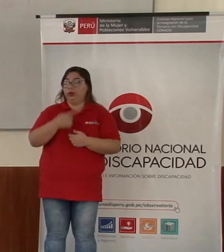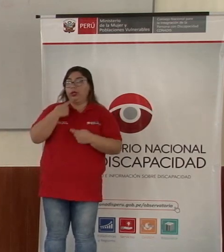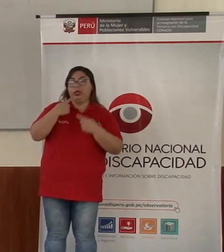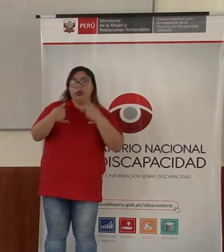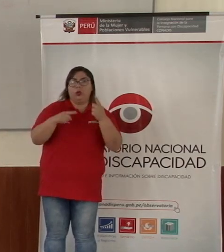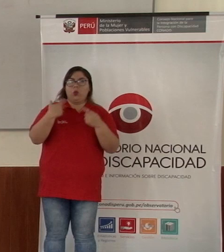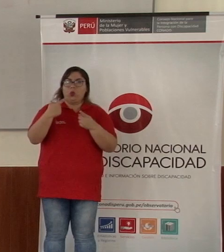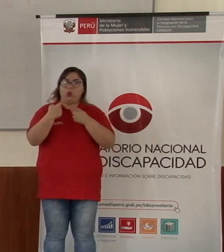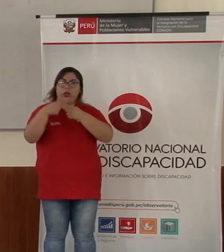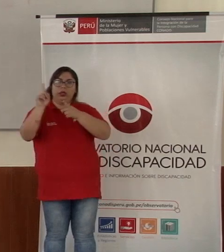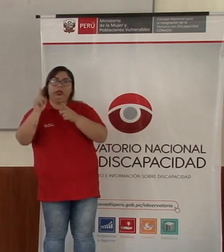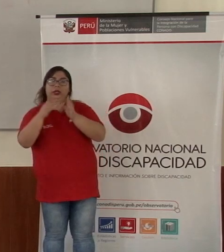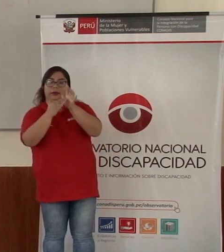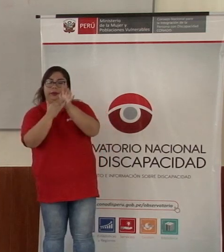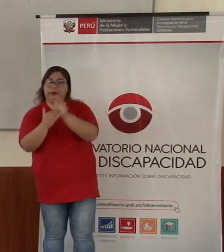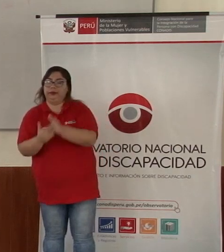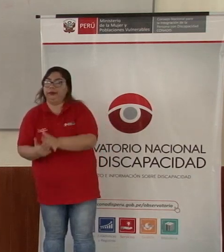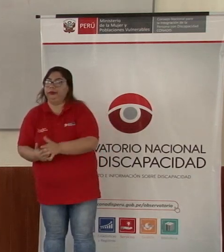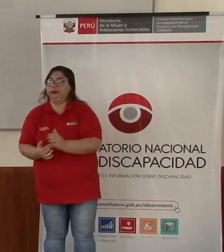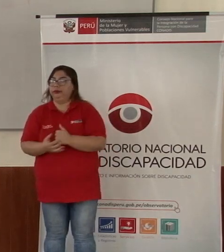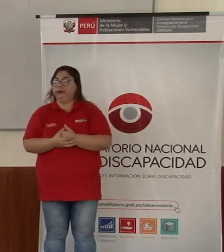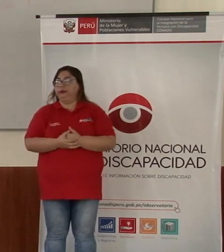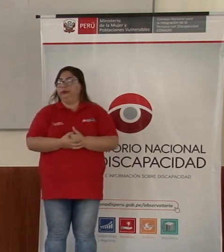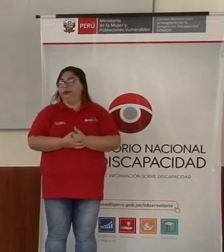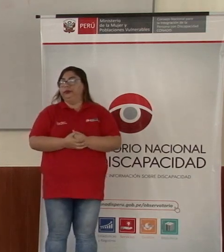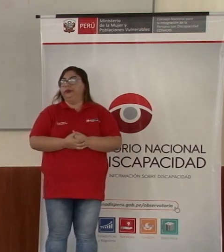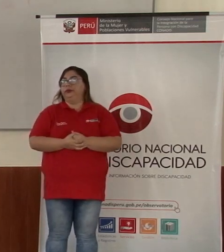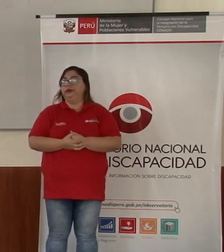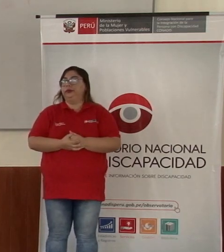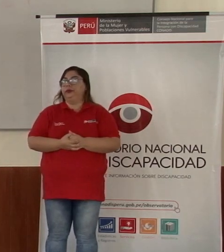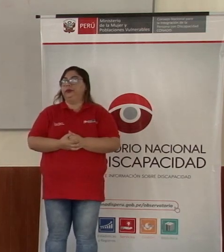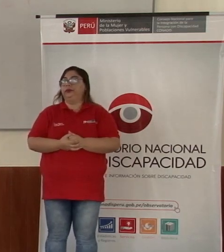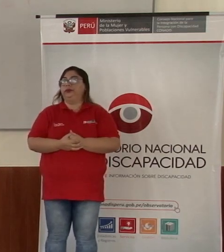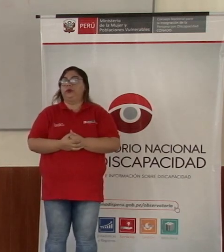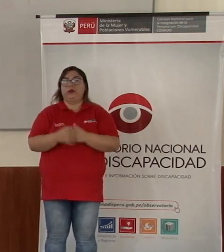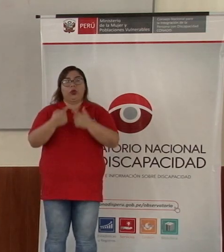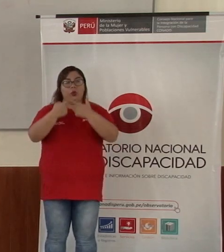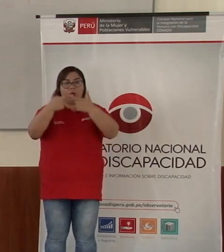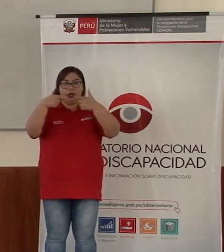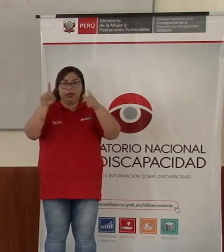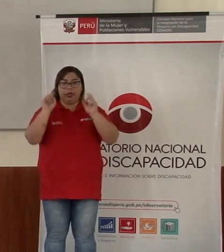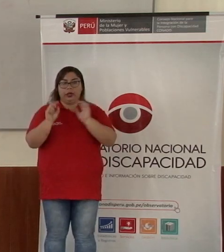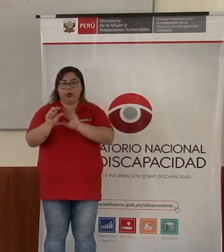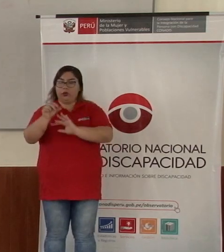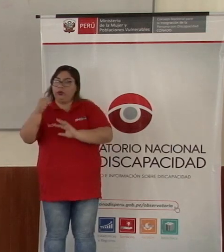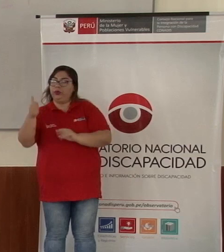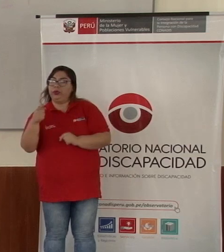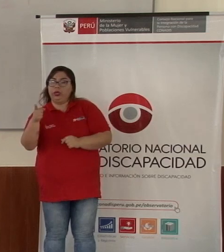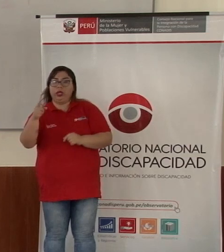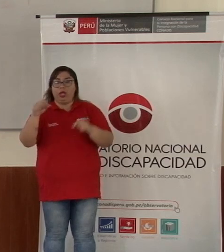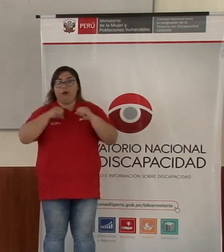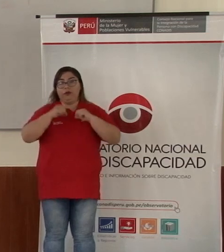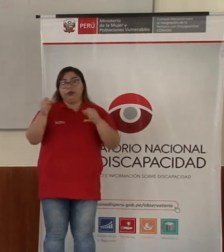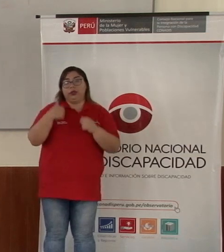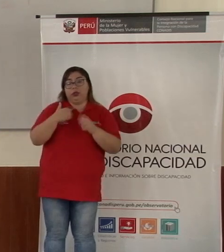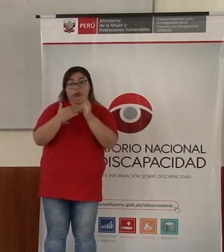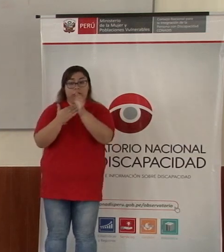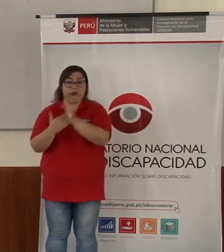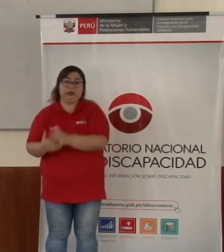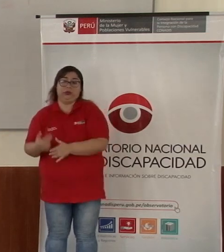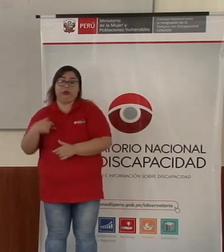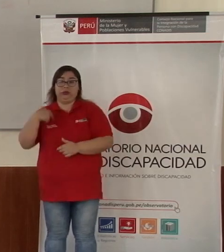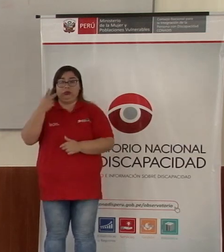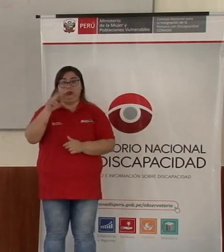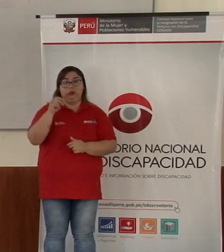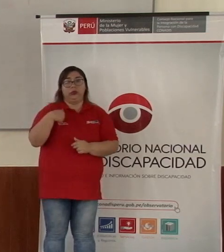cualquier principio discriminatorio, ¿no? Cualquier otra índole, por una deficiencia física no me pueden discriminar,